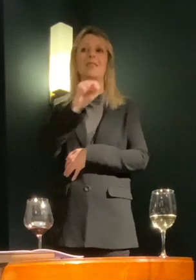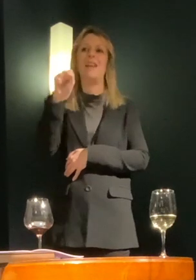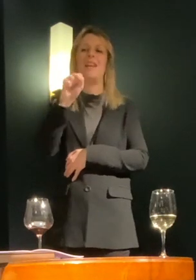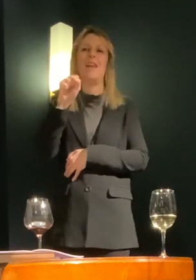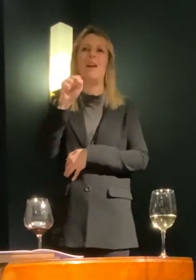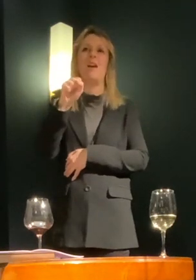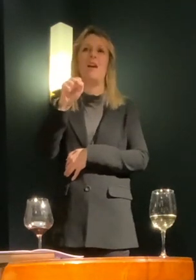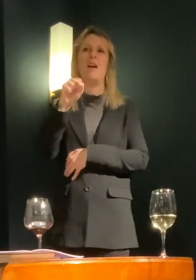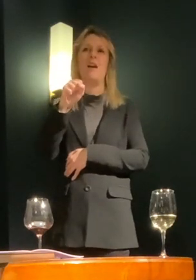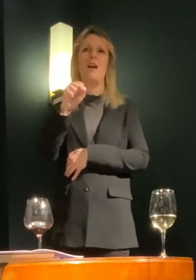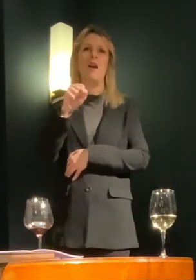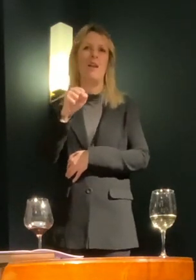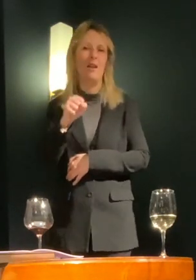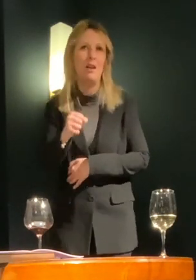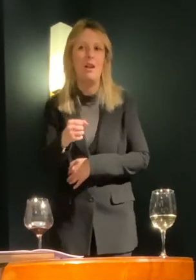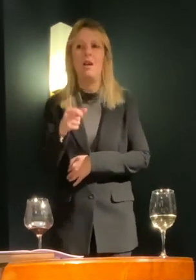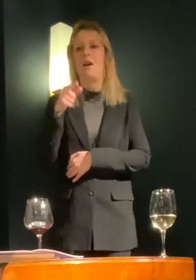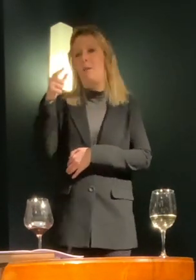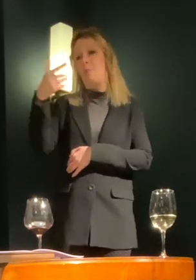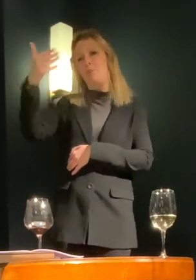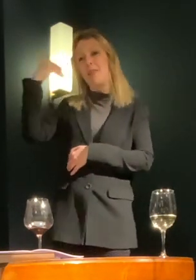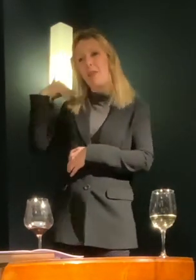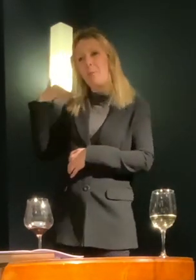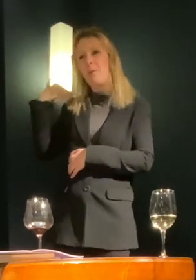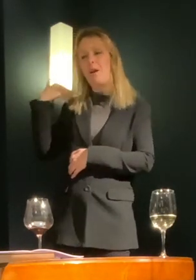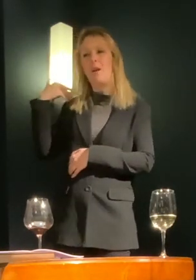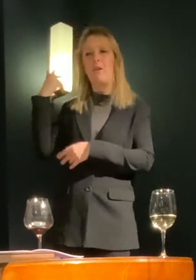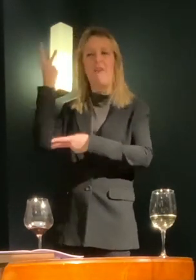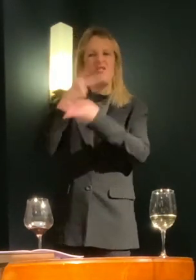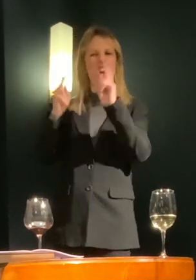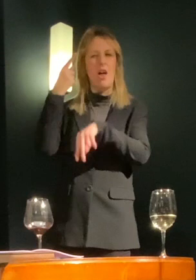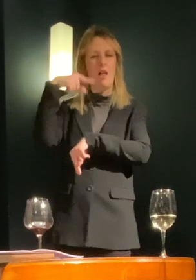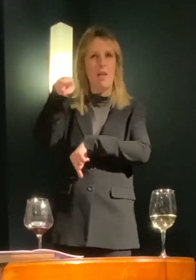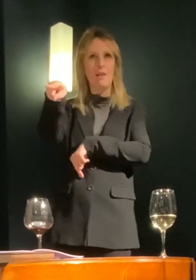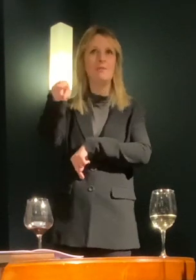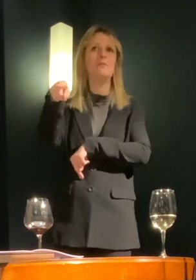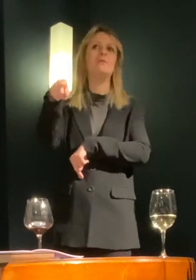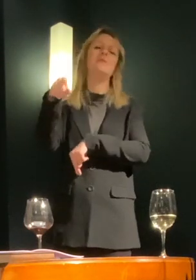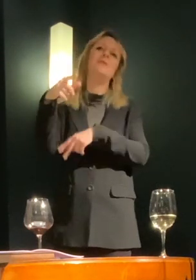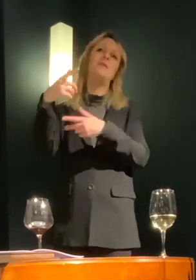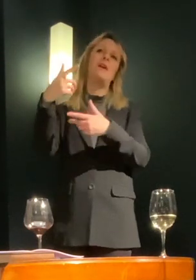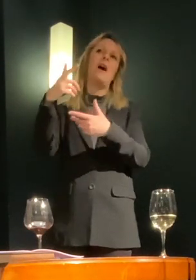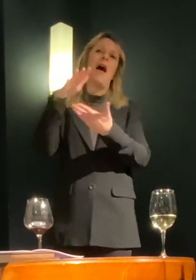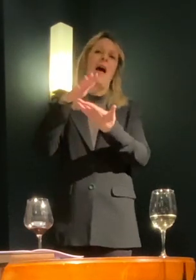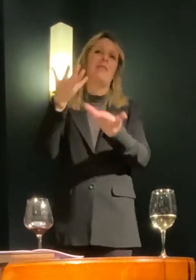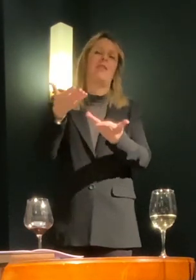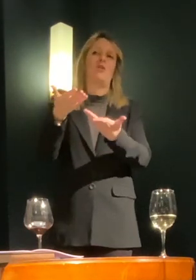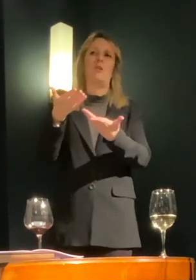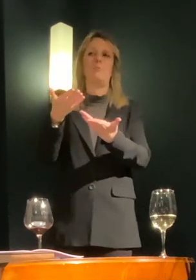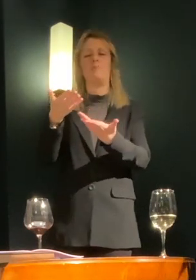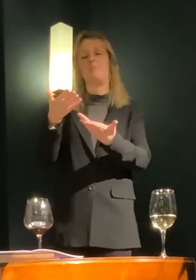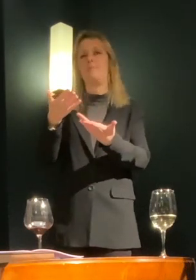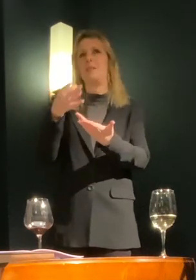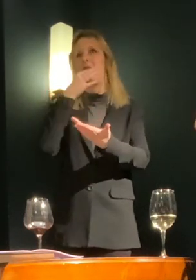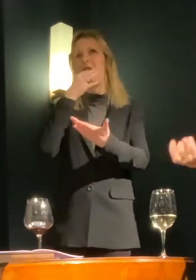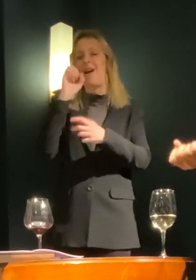una volta lo hai subito, una volta sei stato tu, una volta lo... Comunque è un atteggiamento che conosci di più, diciamo, il fatto